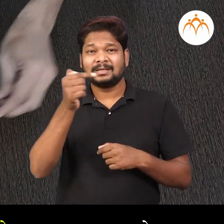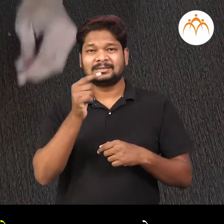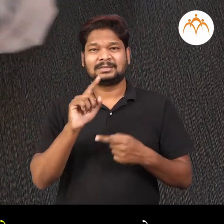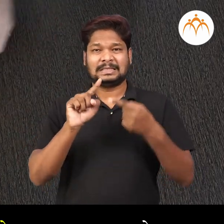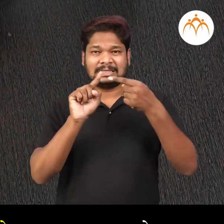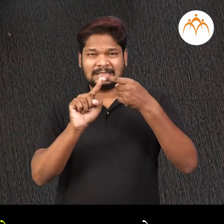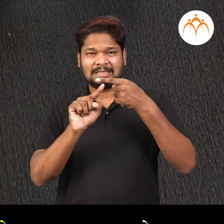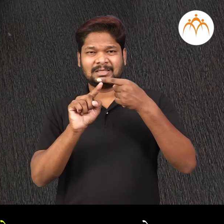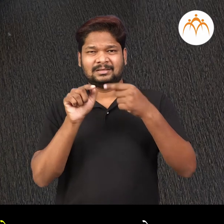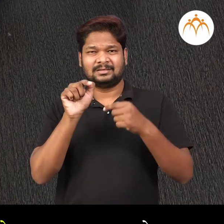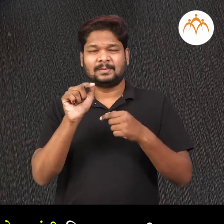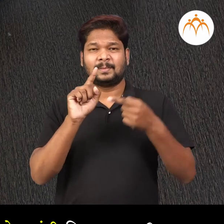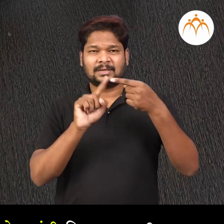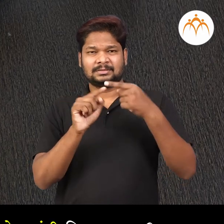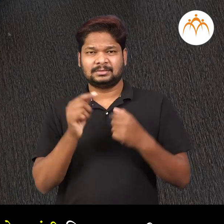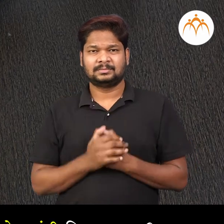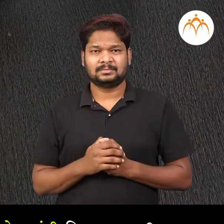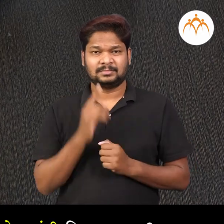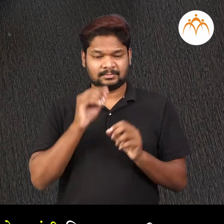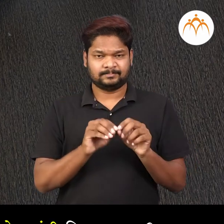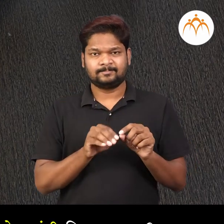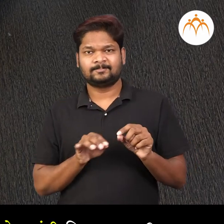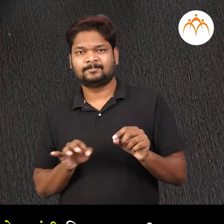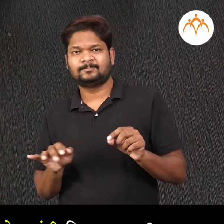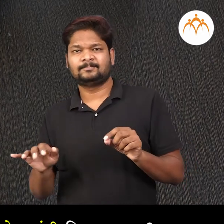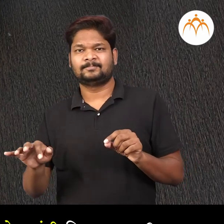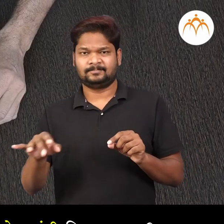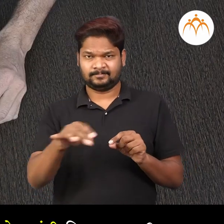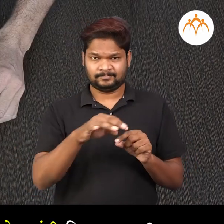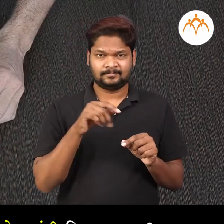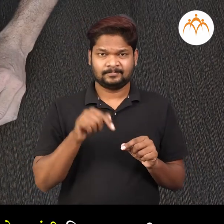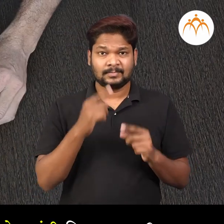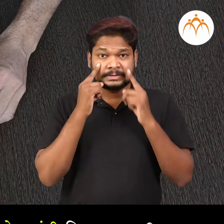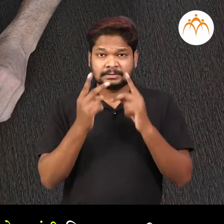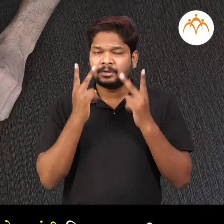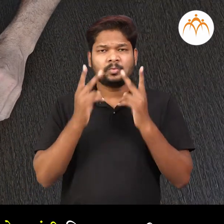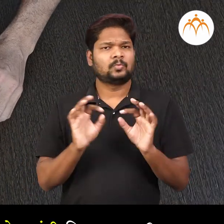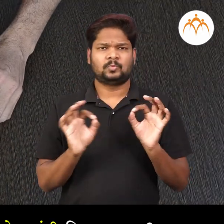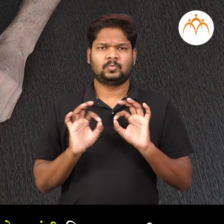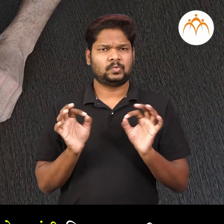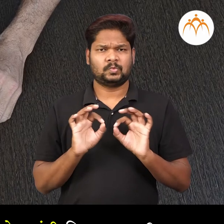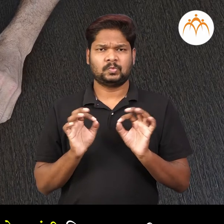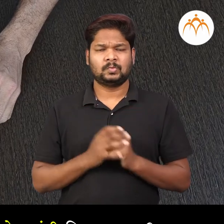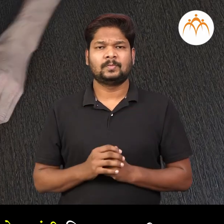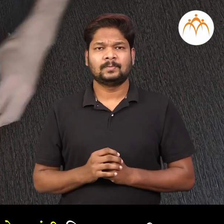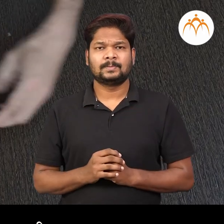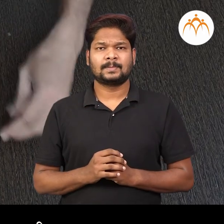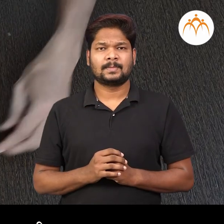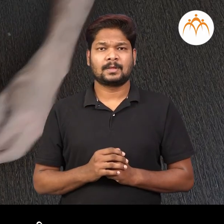लगते इलेक्ट्रॉनिक फ्लू ने दस्तक